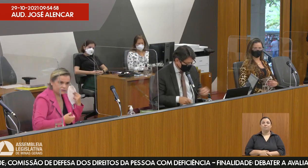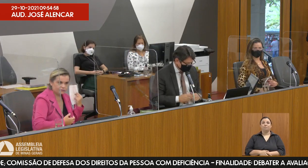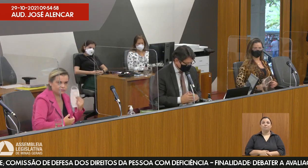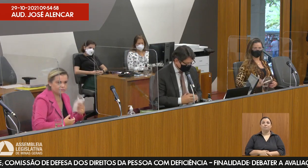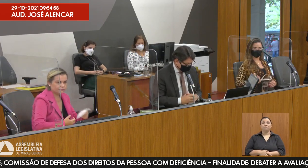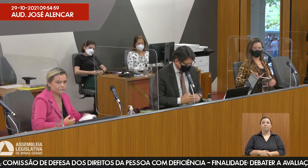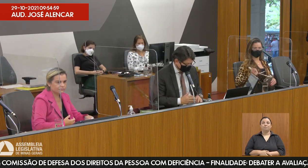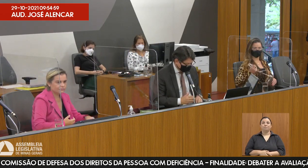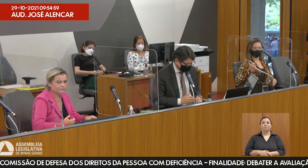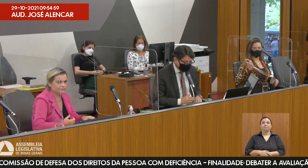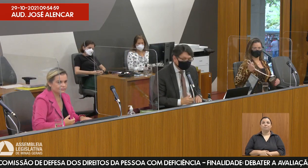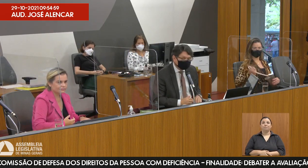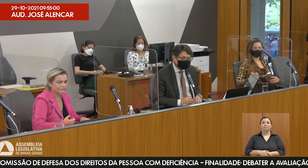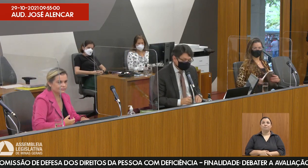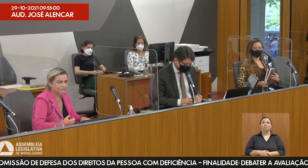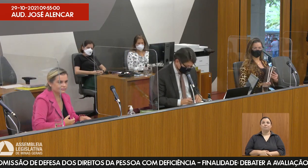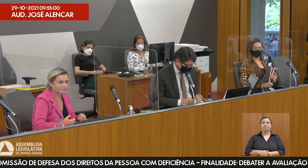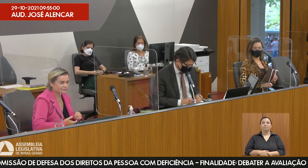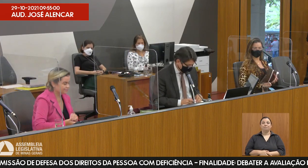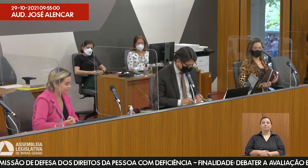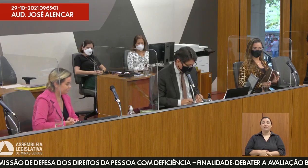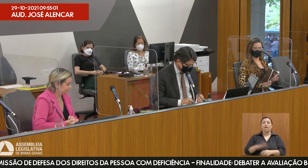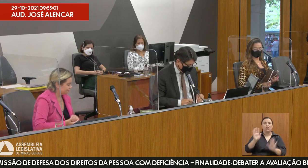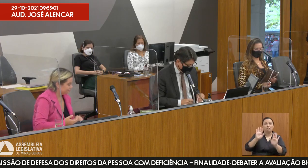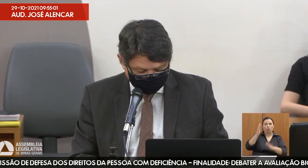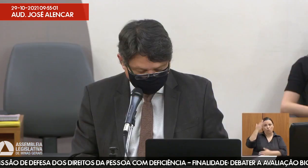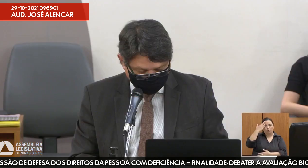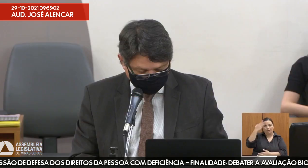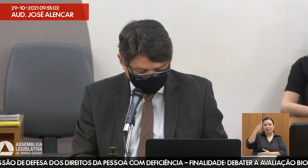Não, muito obrigado. Agradeço, deputado. Ok.